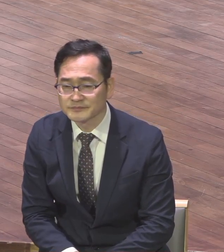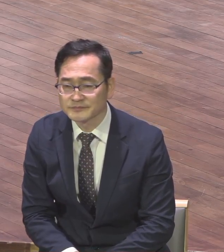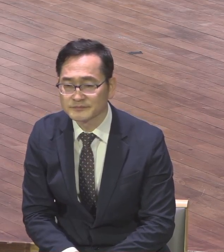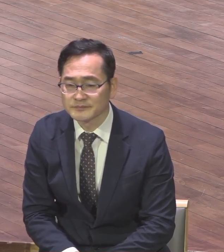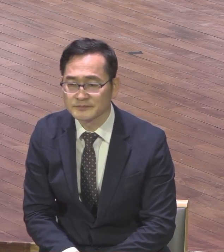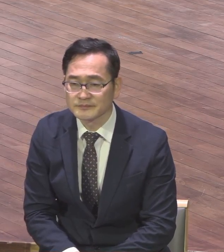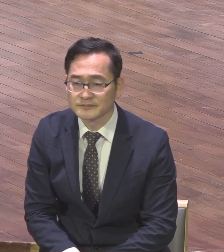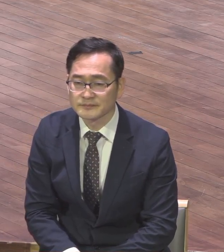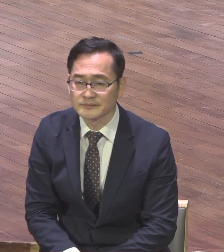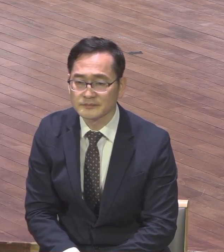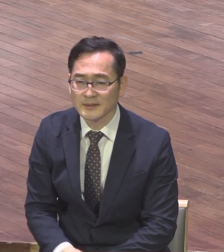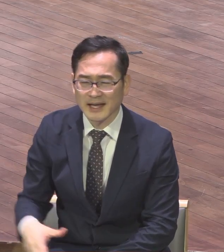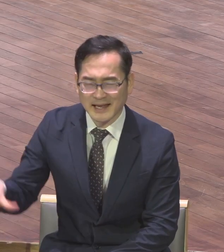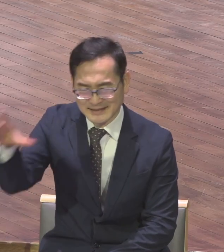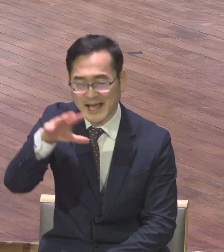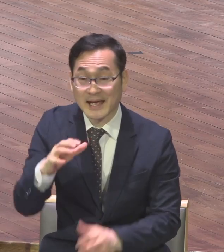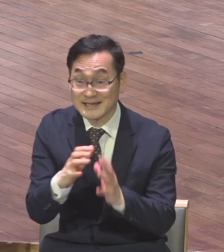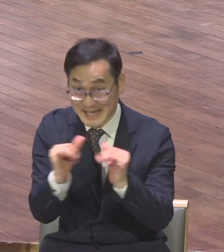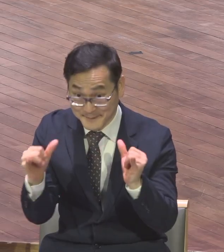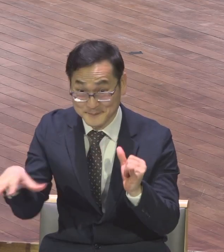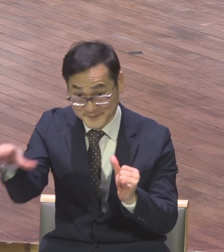모두가 공사 중이다.